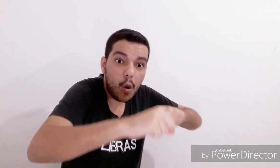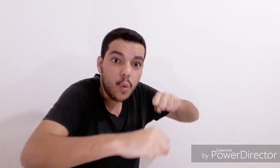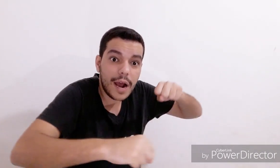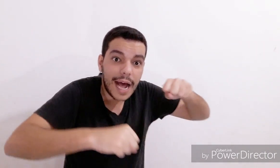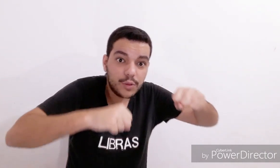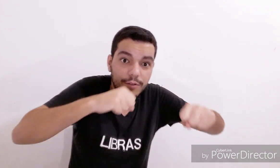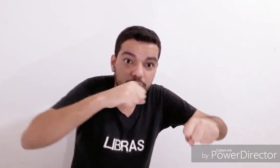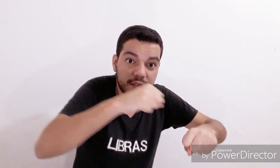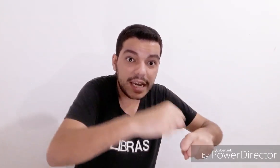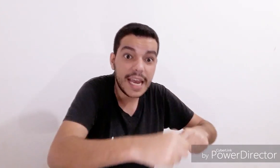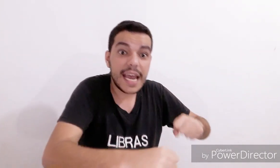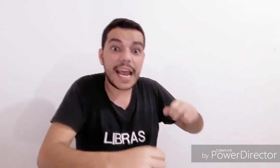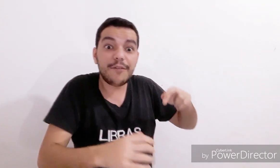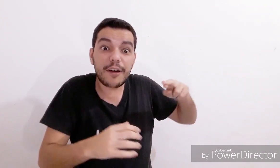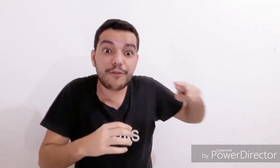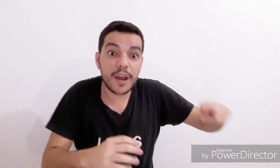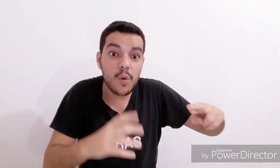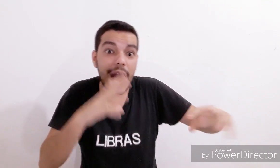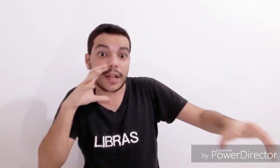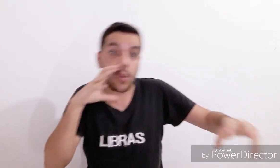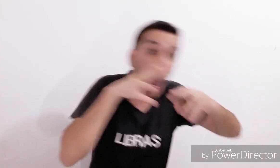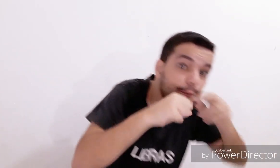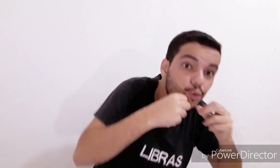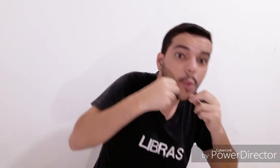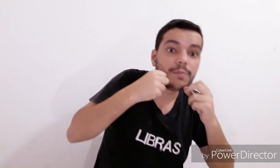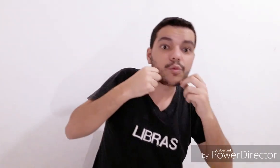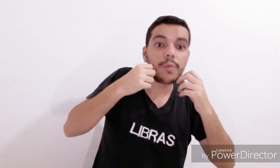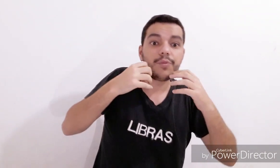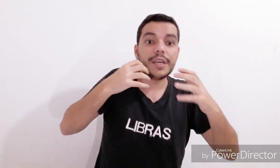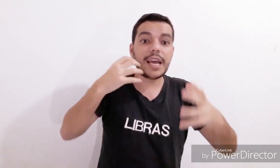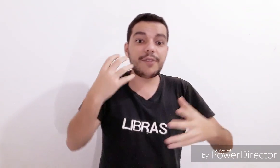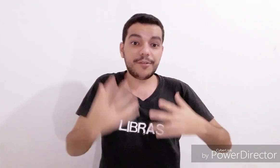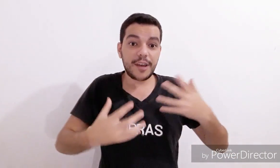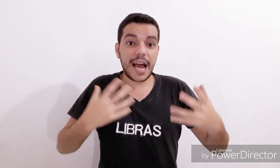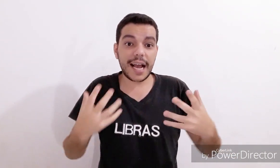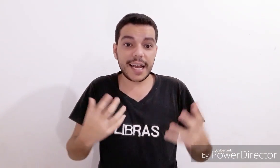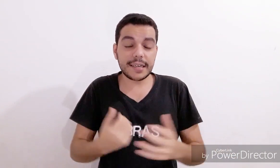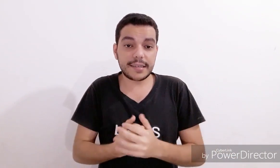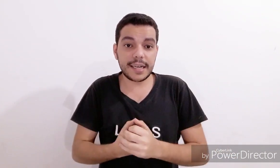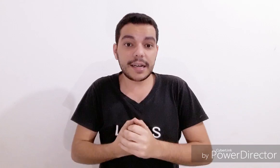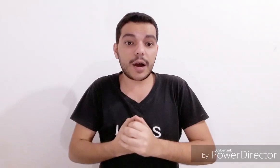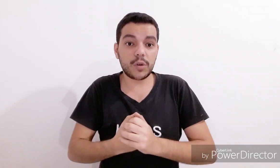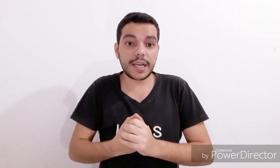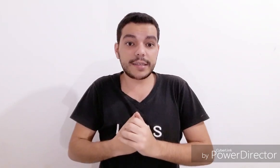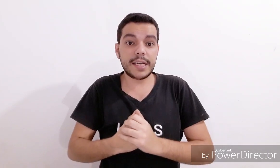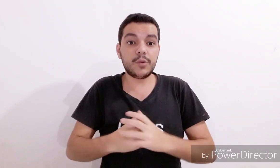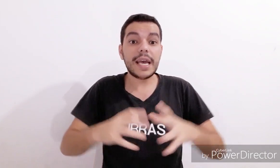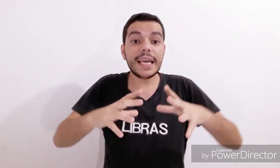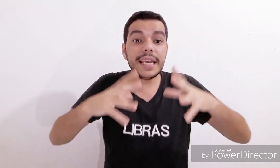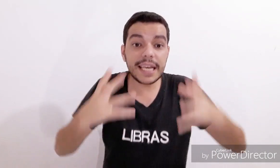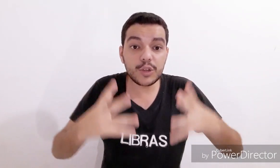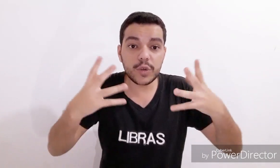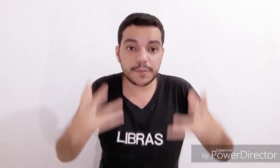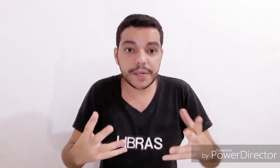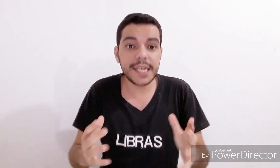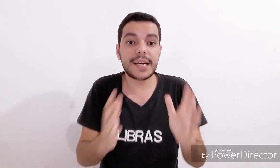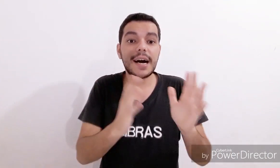um gato em você, ele vai ver um rato e ele vai ver aquela cena acontecendo. E isso explica